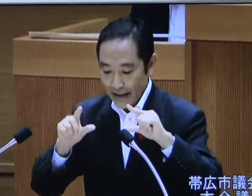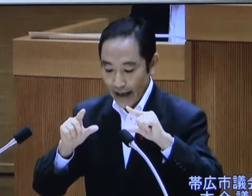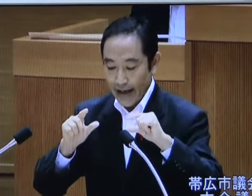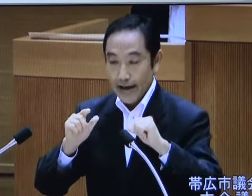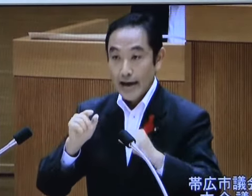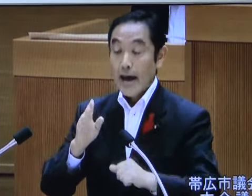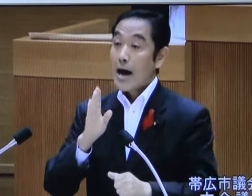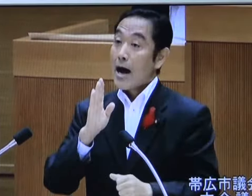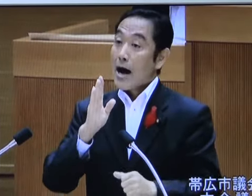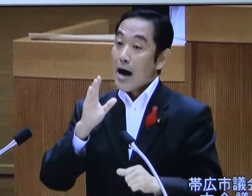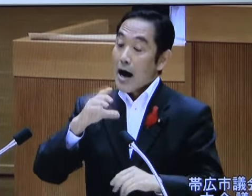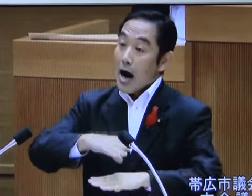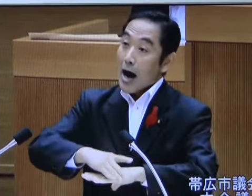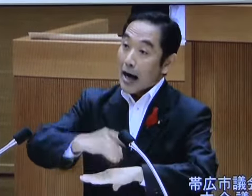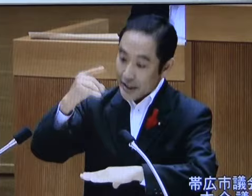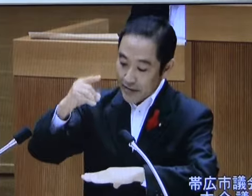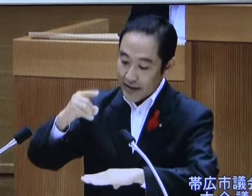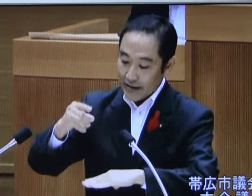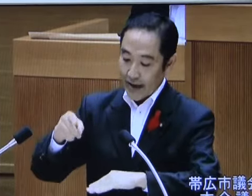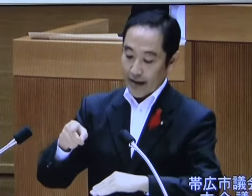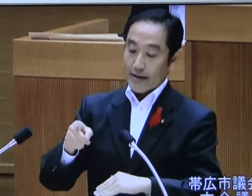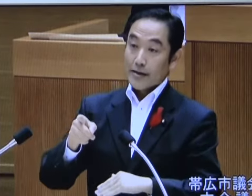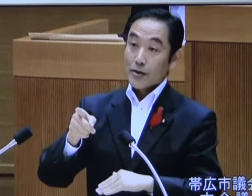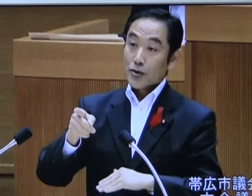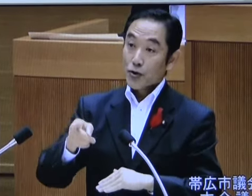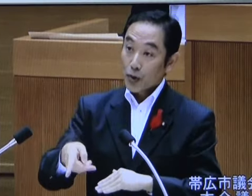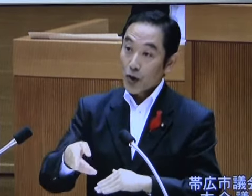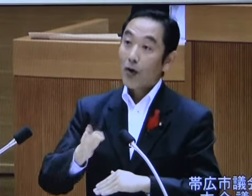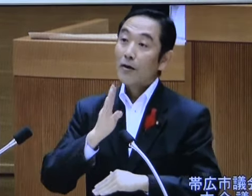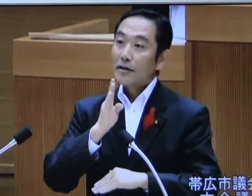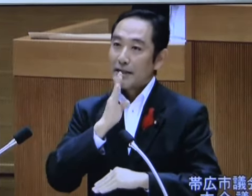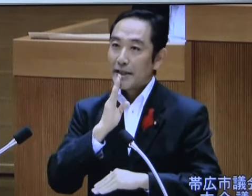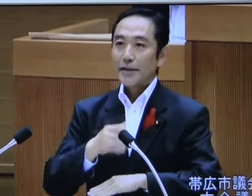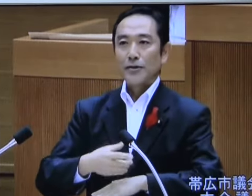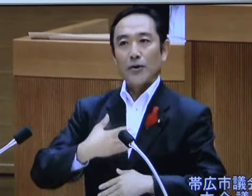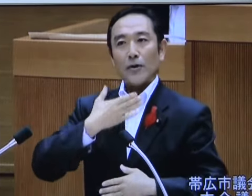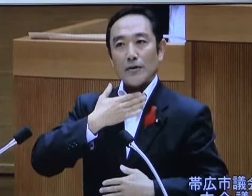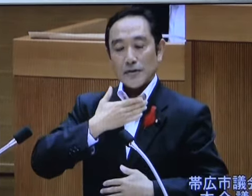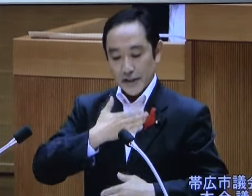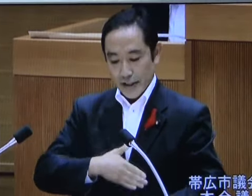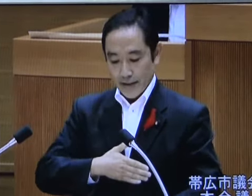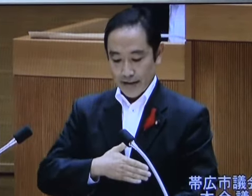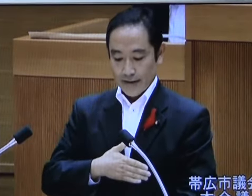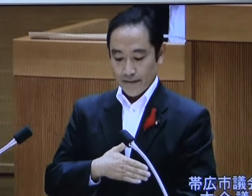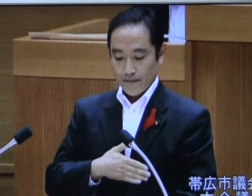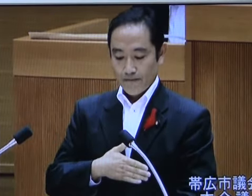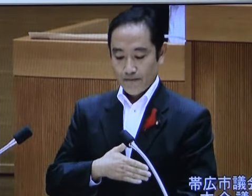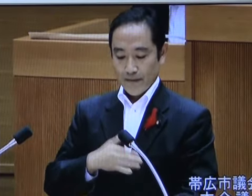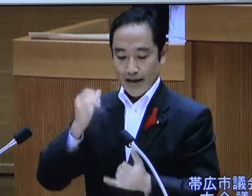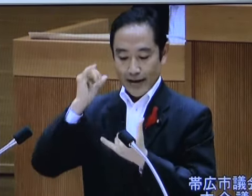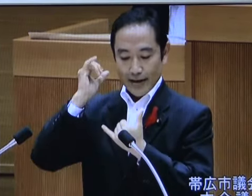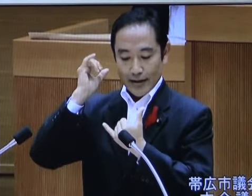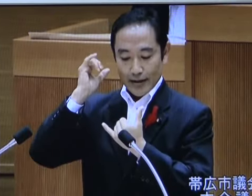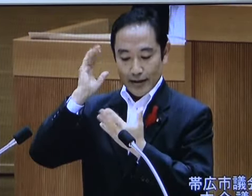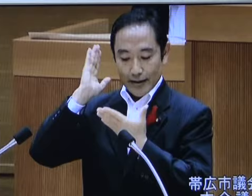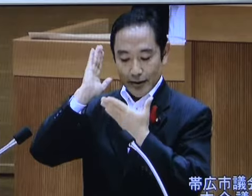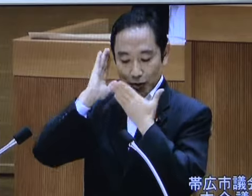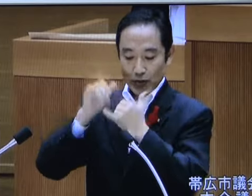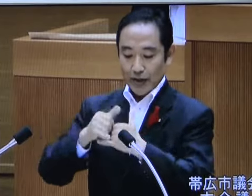て、初めてその事実を知ります。聴覚